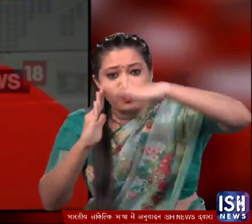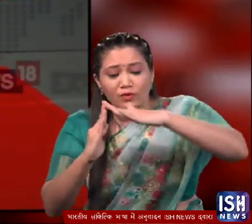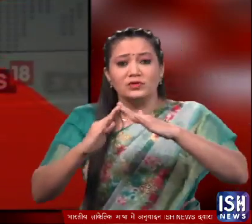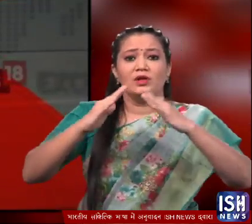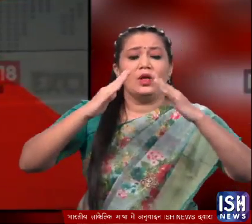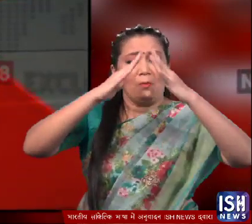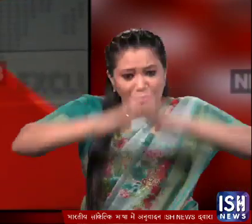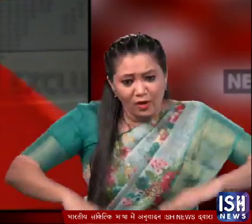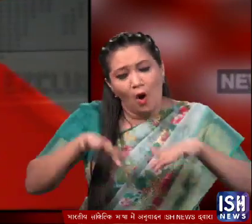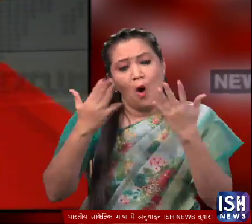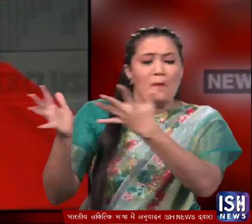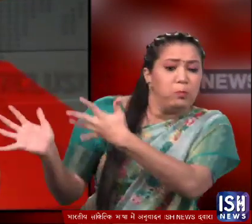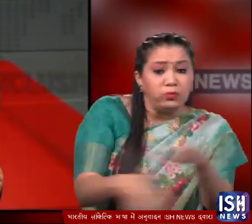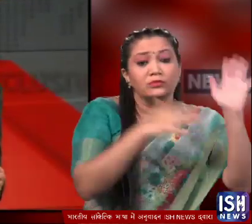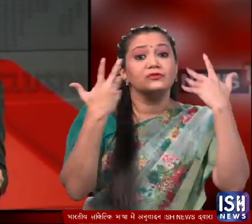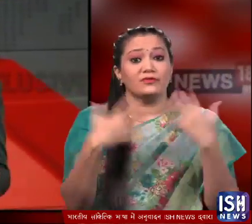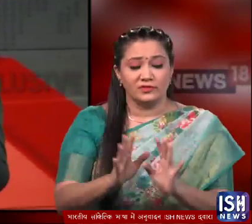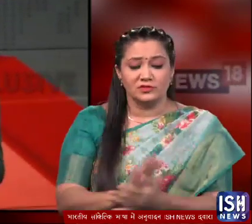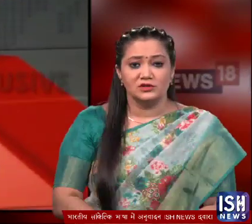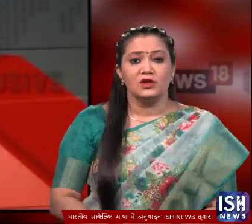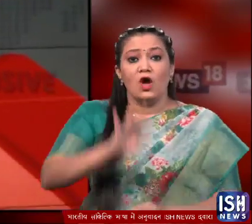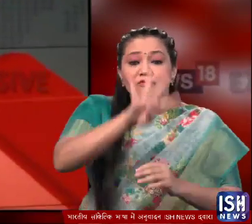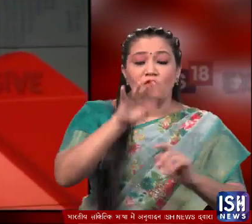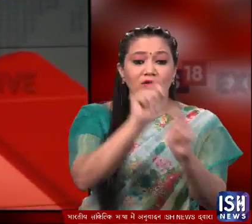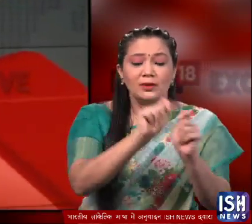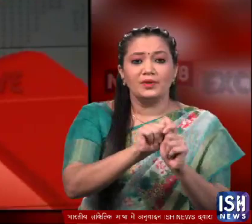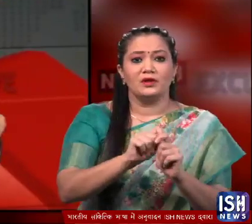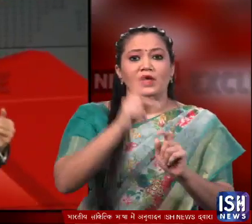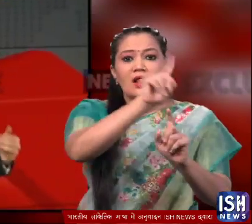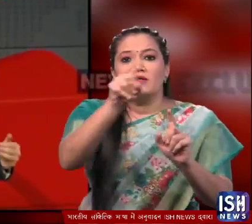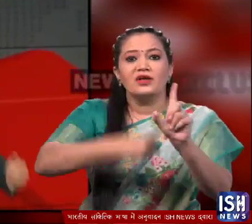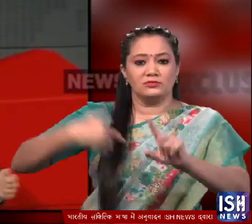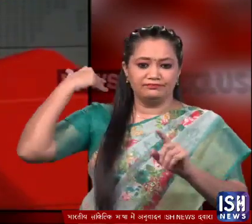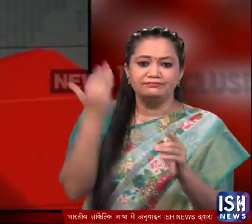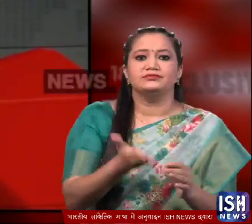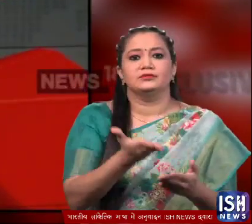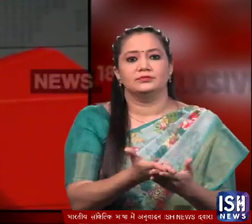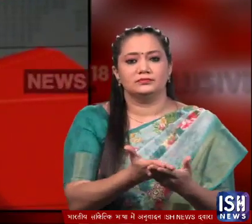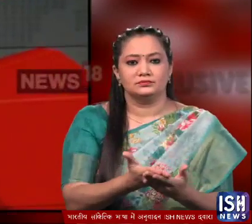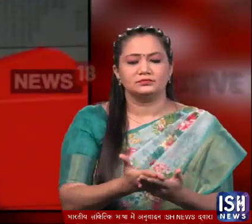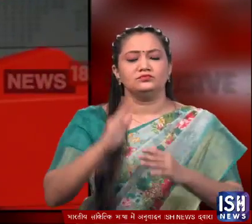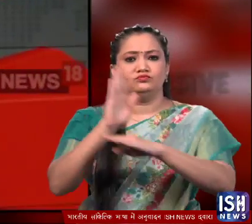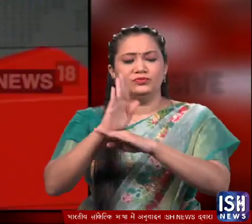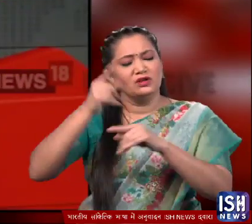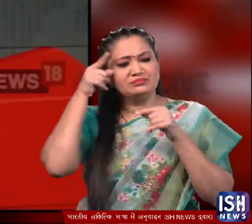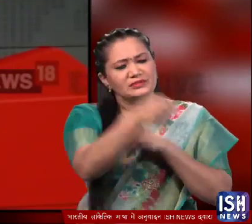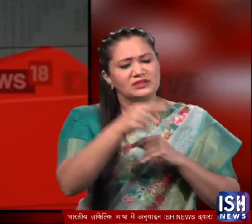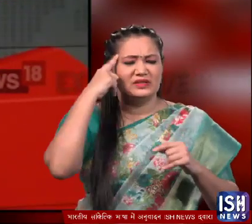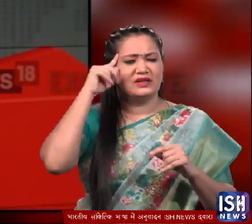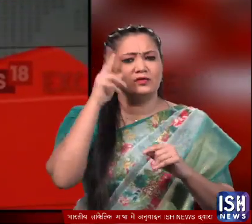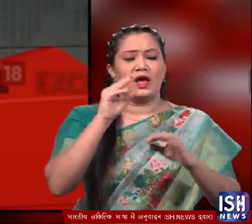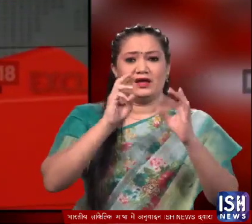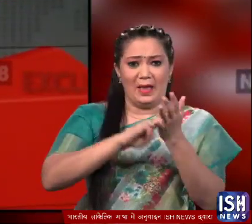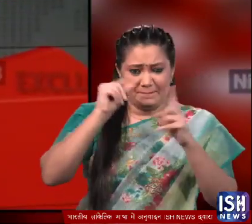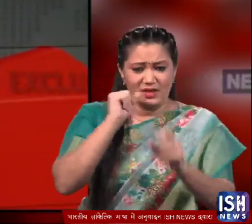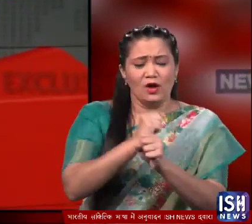या तो टूट गए या फिर पूरी तरह बह गए, जिनमें 4 पुलों का निर्माण बीते 11 साल में ही हुआ था, जिस पर कांग्रेस ने सवाल उठाए। तो